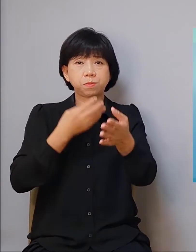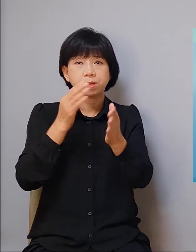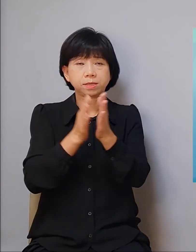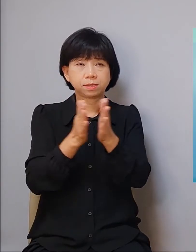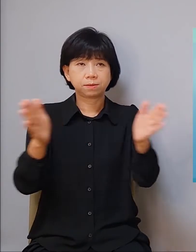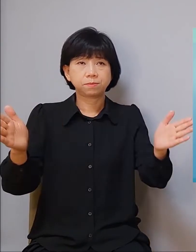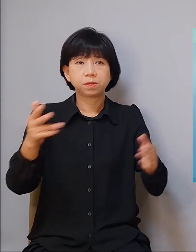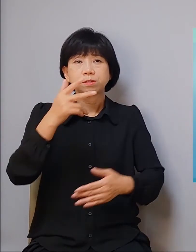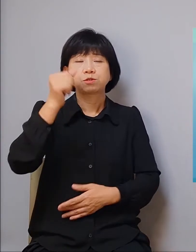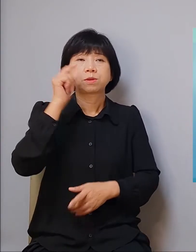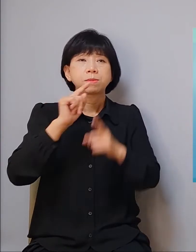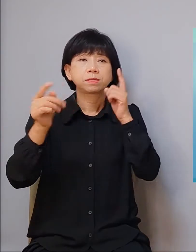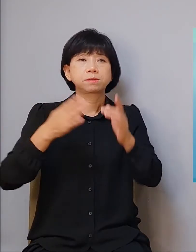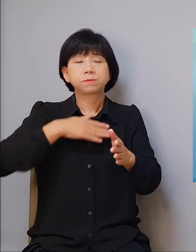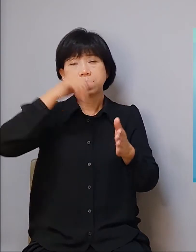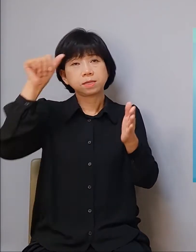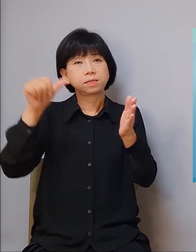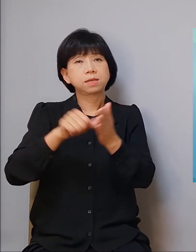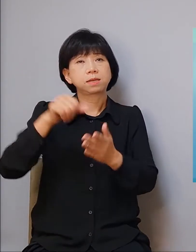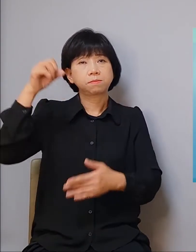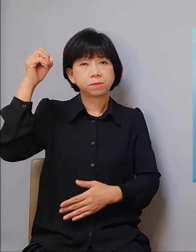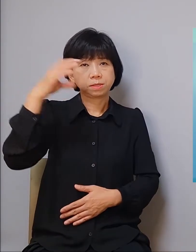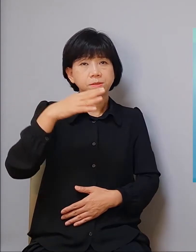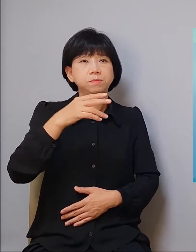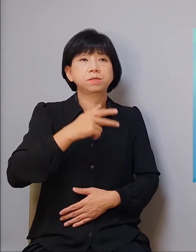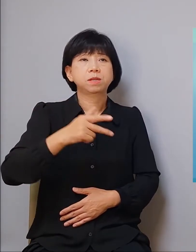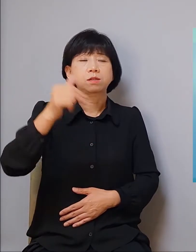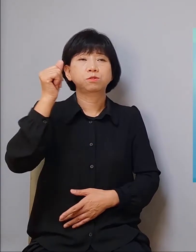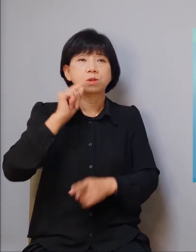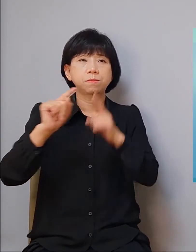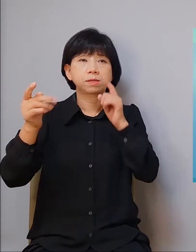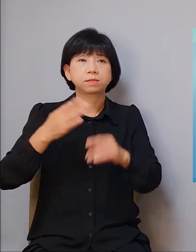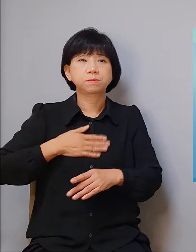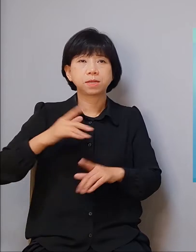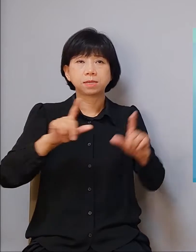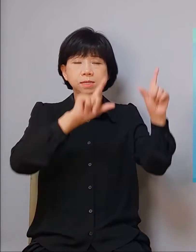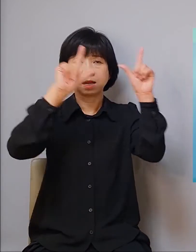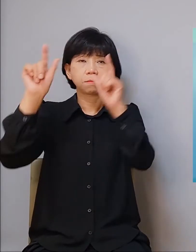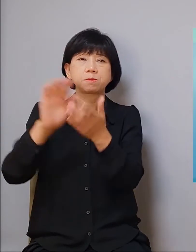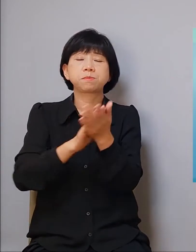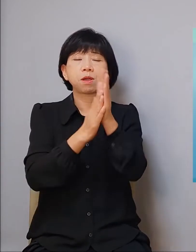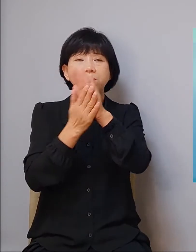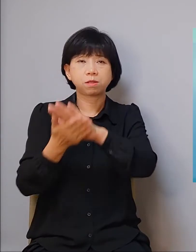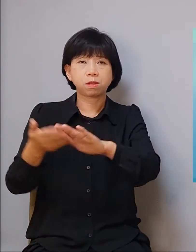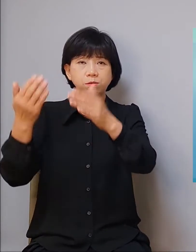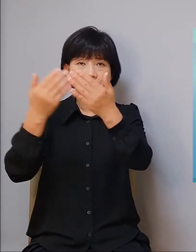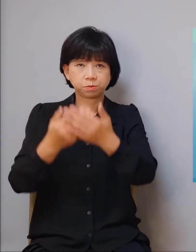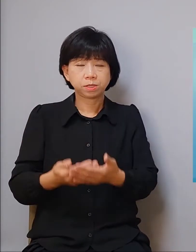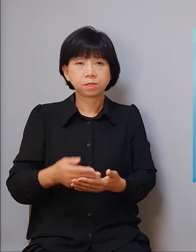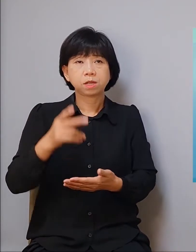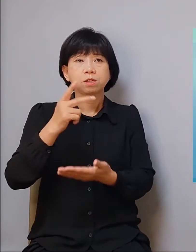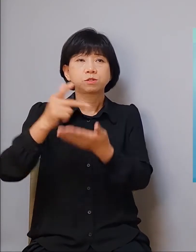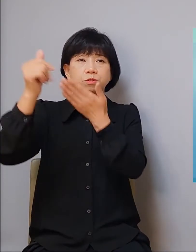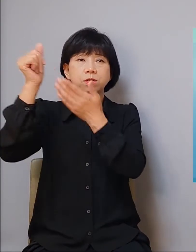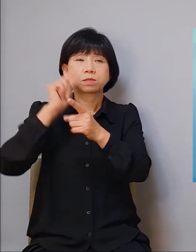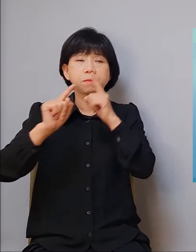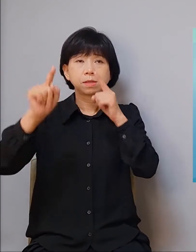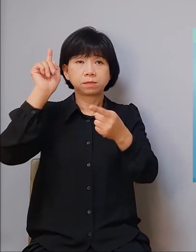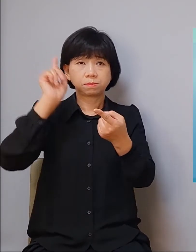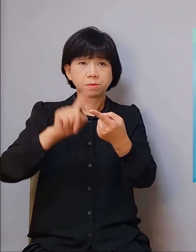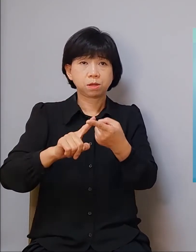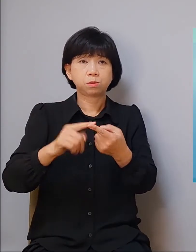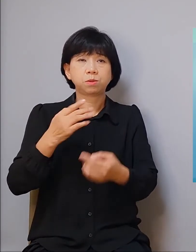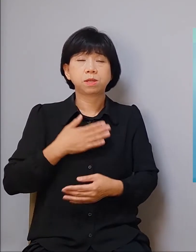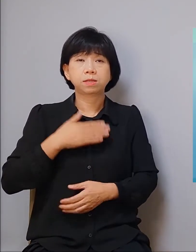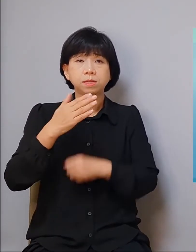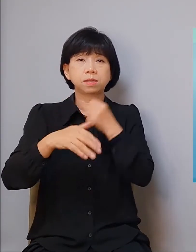하겠습니다. 주의 말씀은 내 인생의 빛입니다. 주의 말씀은 내 삶을 변화시킵니다. 주께서